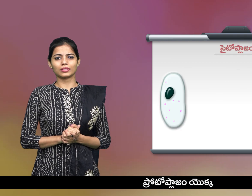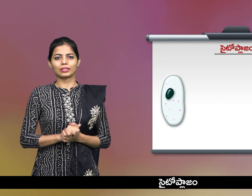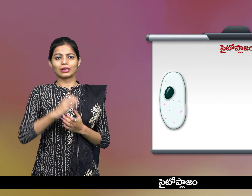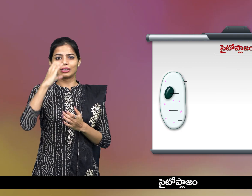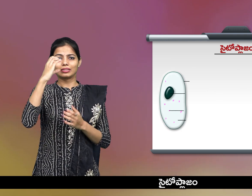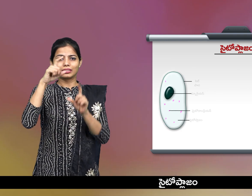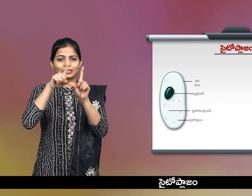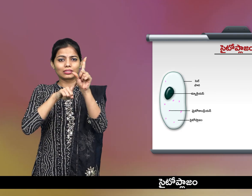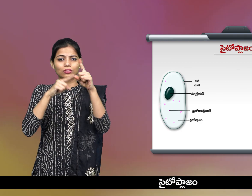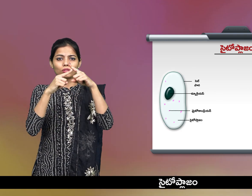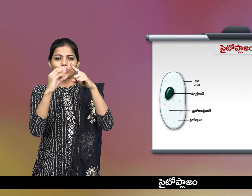సైటోప్లాజం.